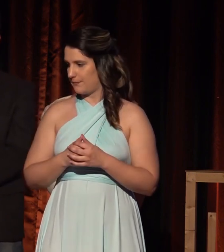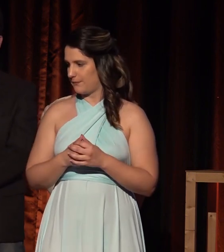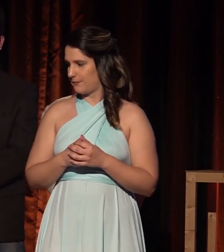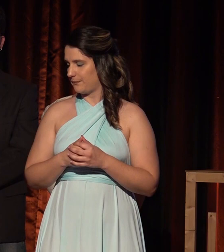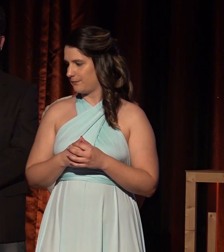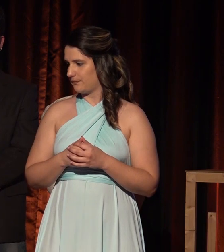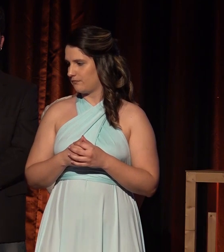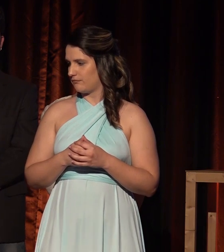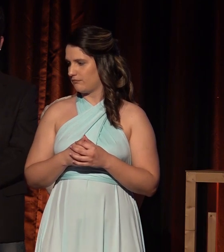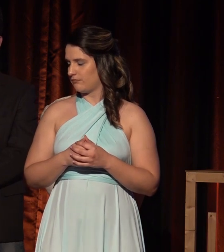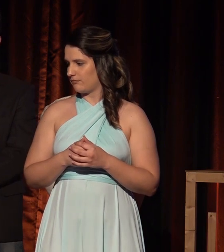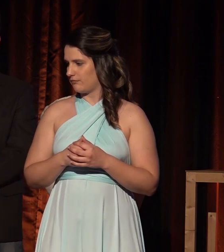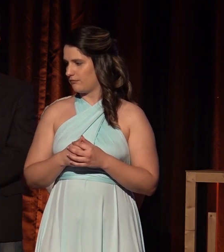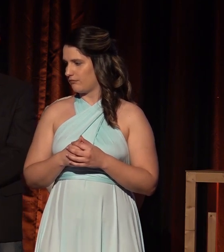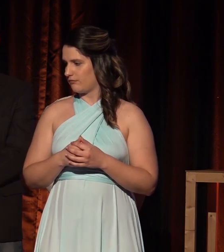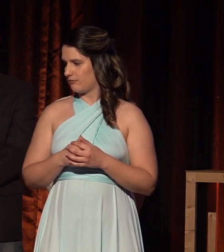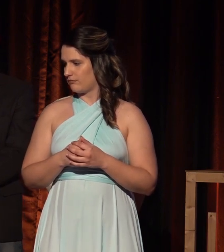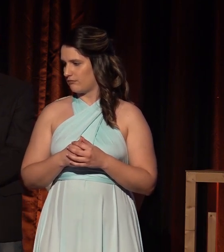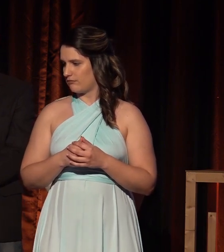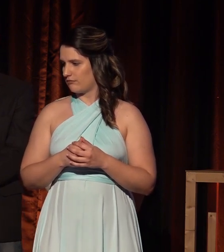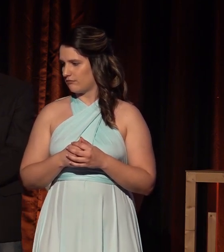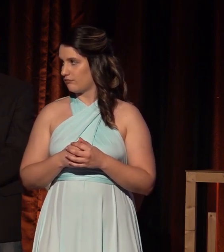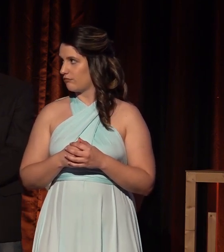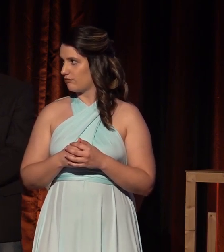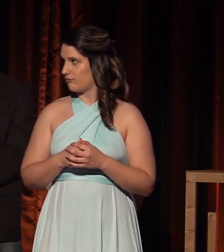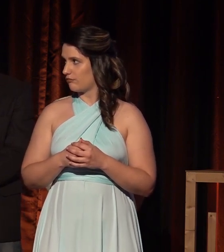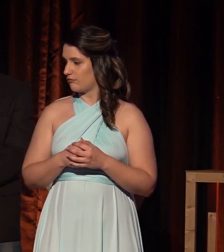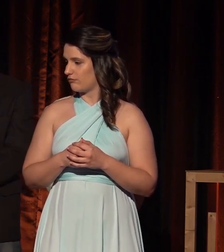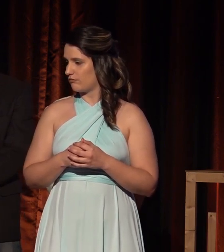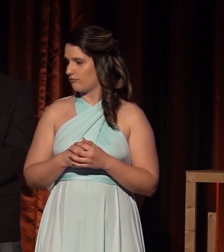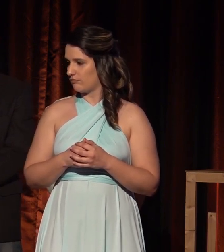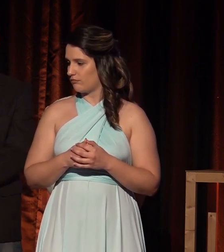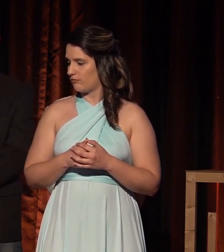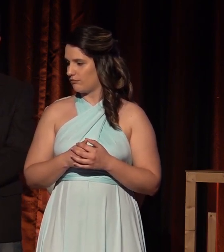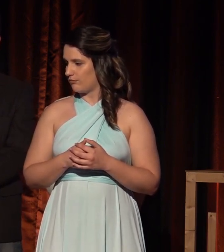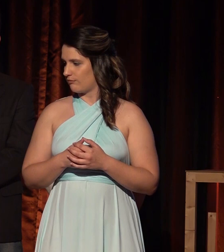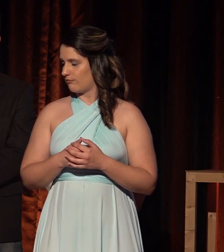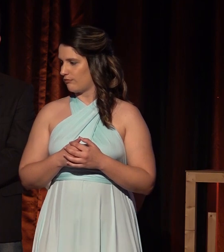industrial i de la possibilitat de cursar-lo amb la modalitat de dual, perdoneu.